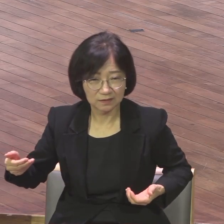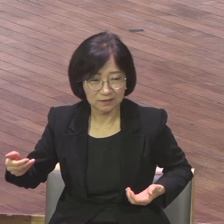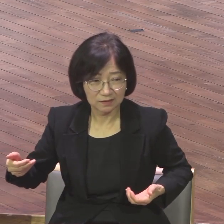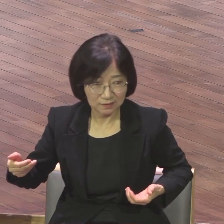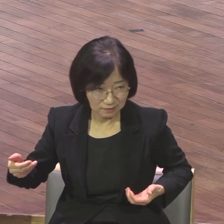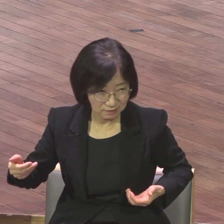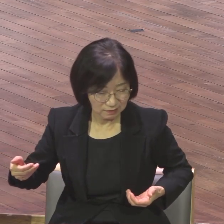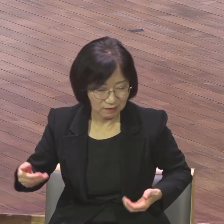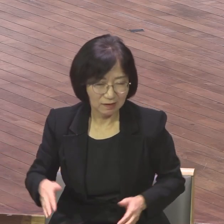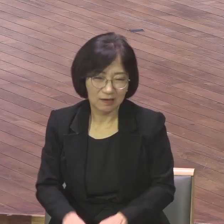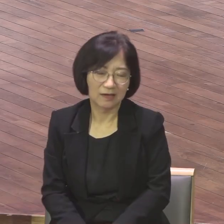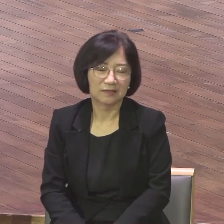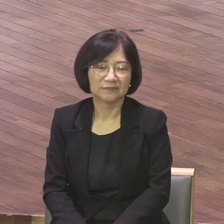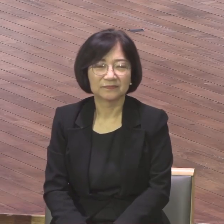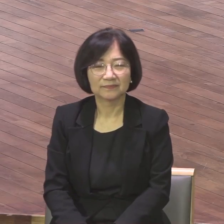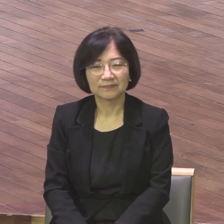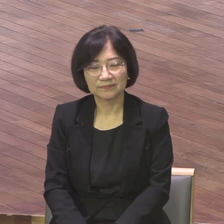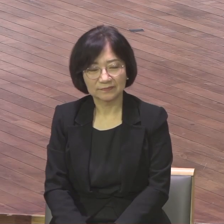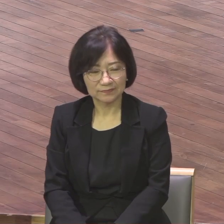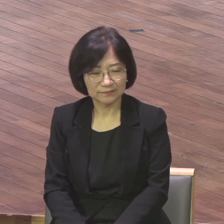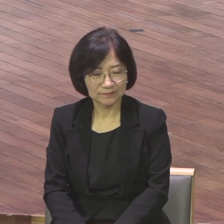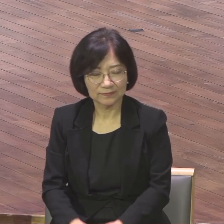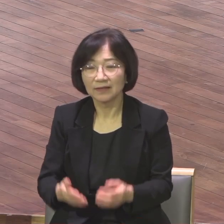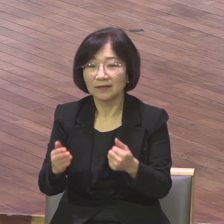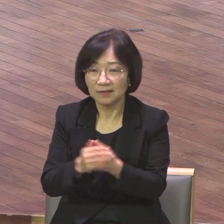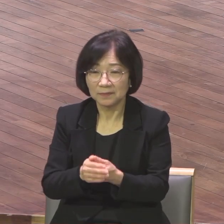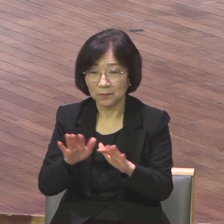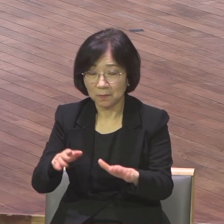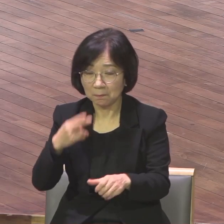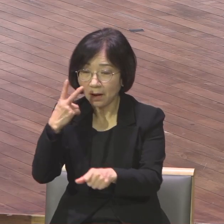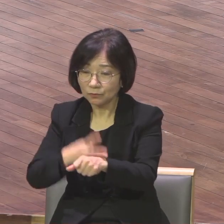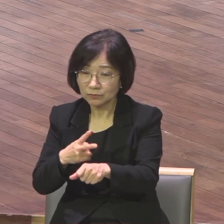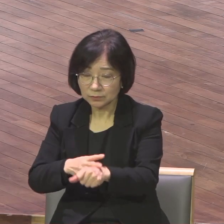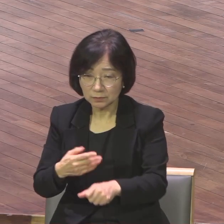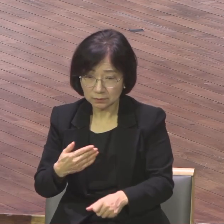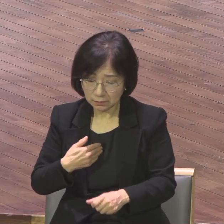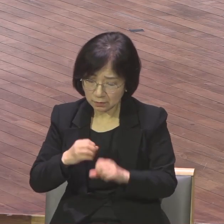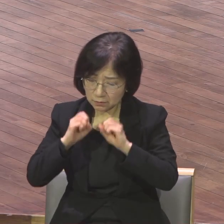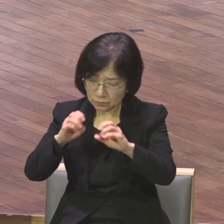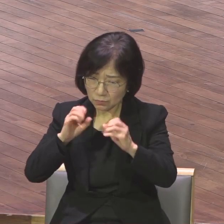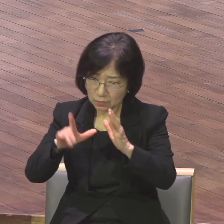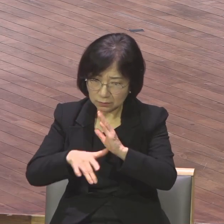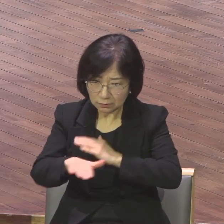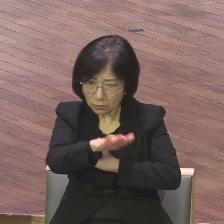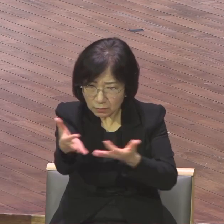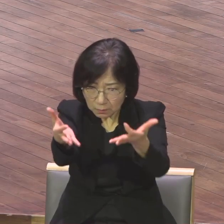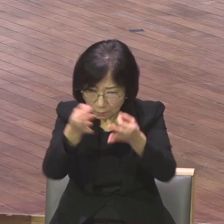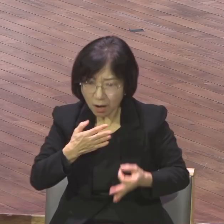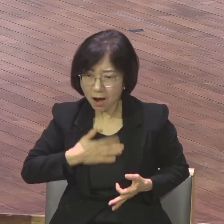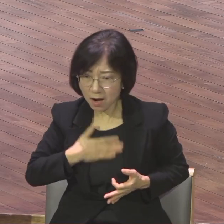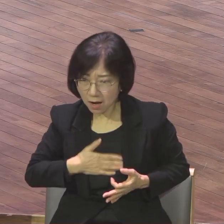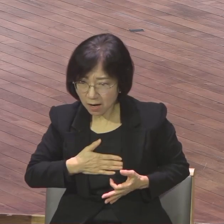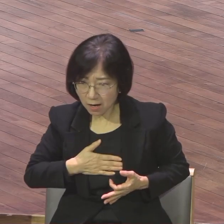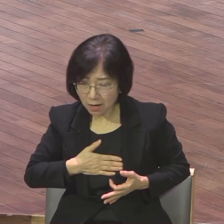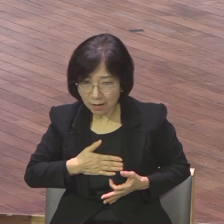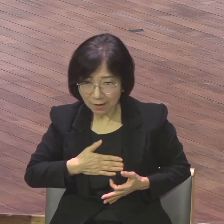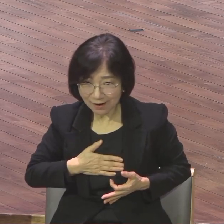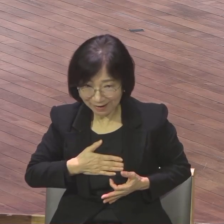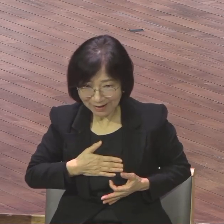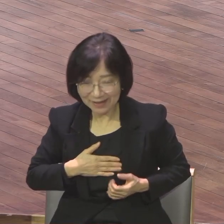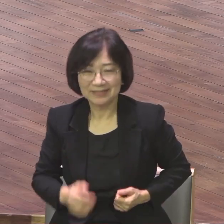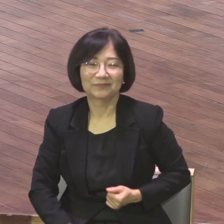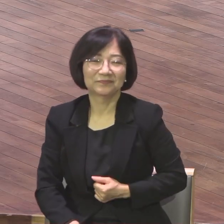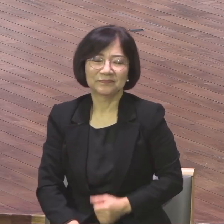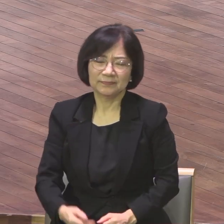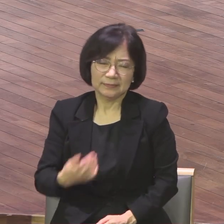자신들의 사역이 결코 헛되지 않았다는 사실을 바울은 계속 상기시키면서 내가